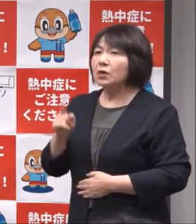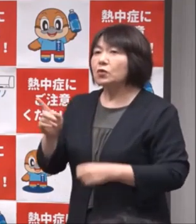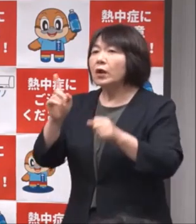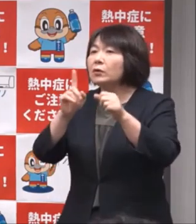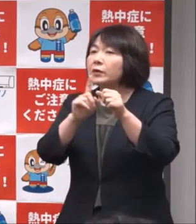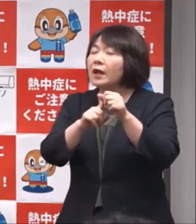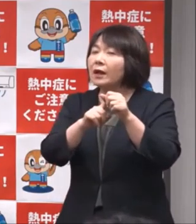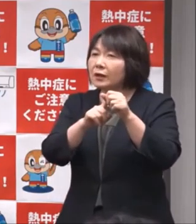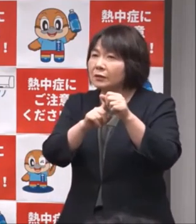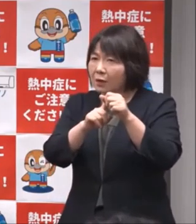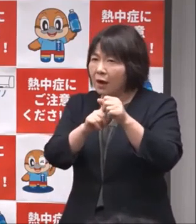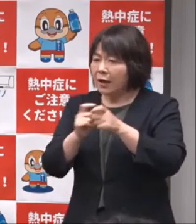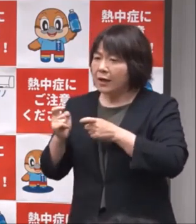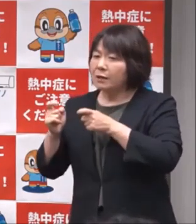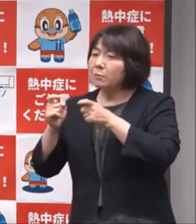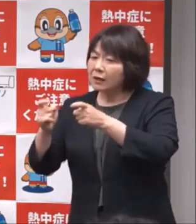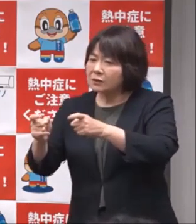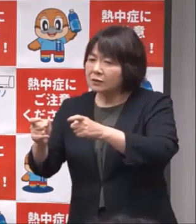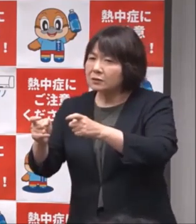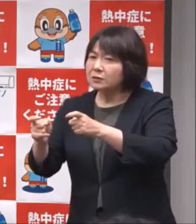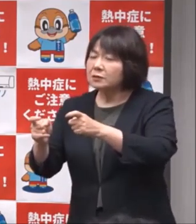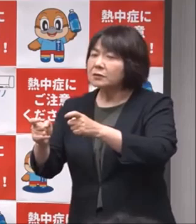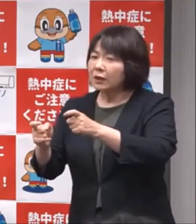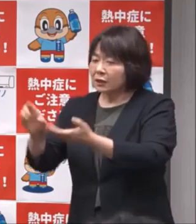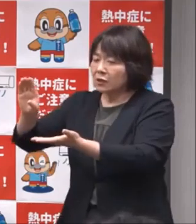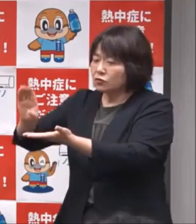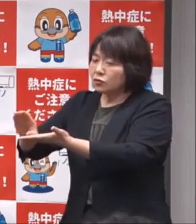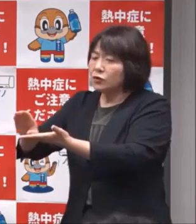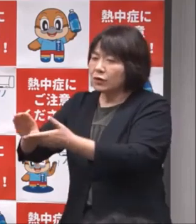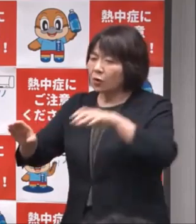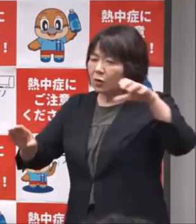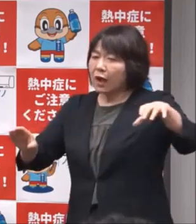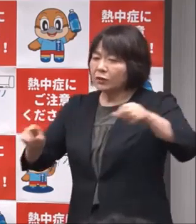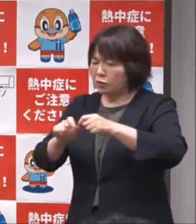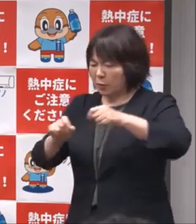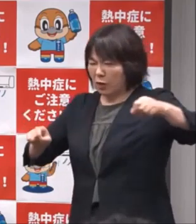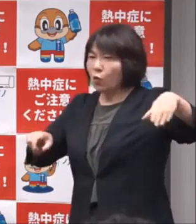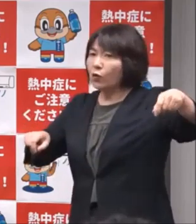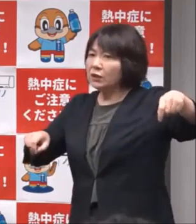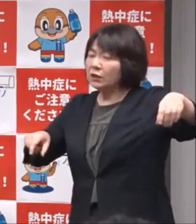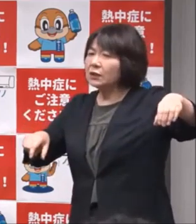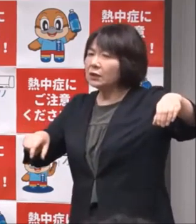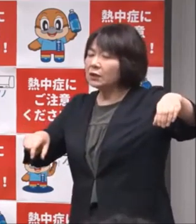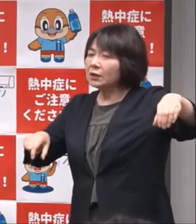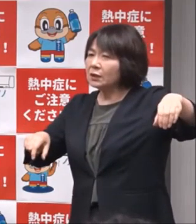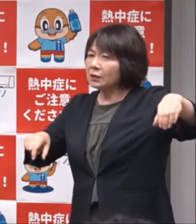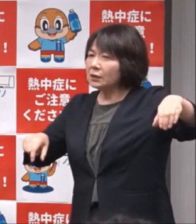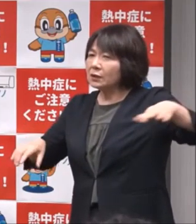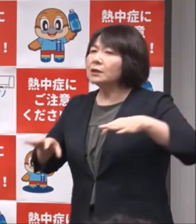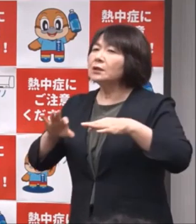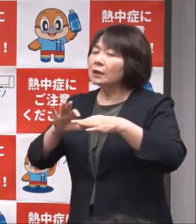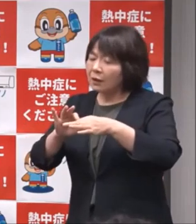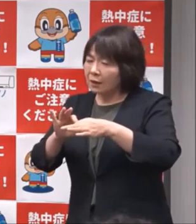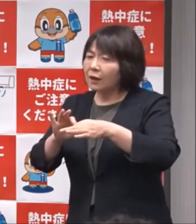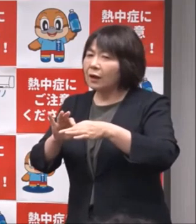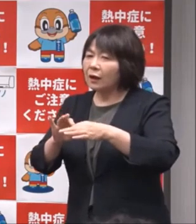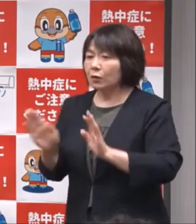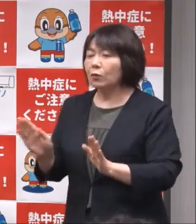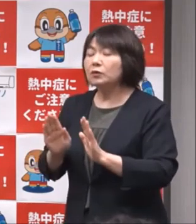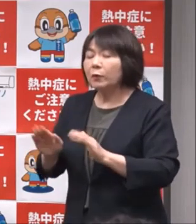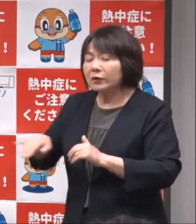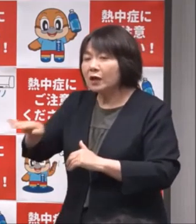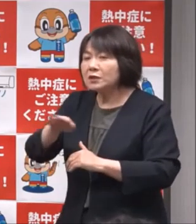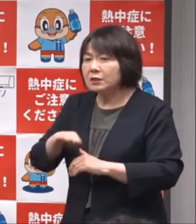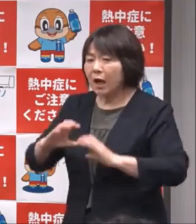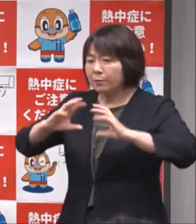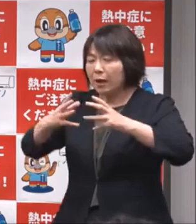いはあのバスで行くと駐車場から会場まで結構距離があるということからすれば、あの子どもたちが